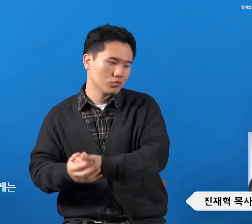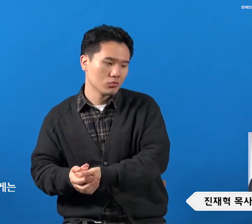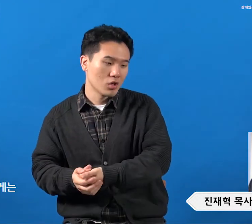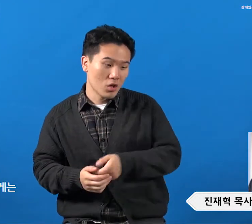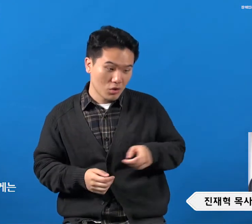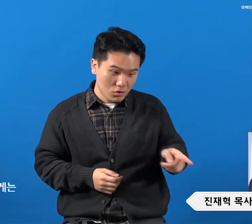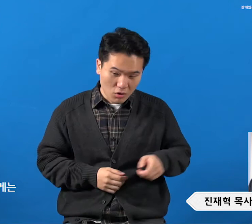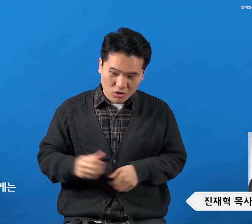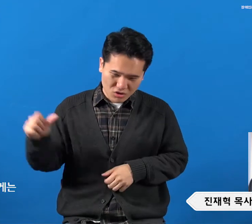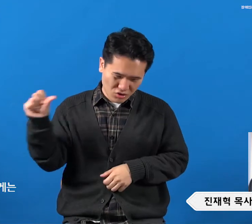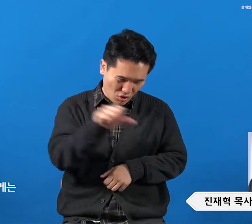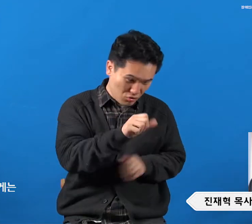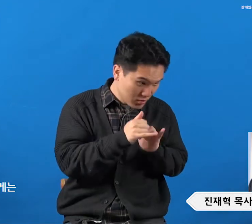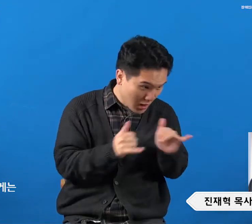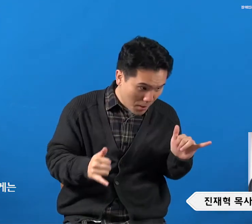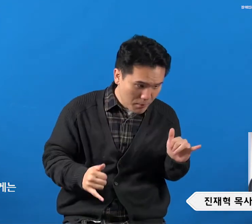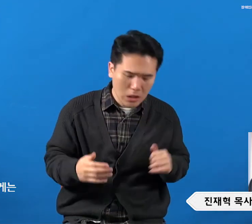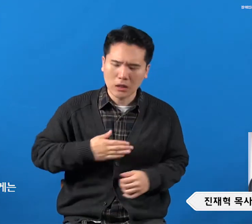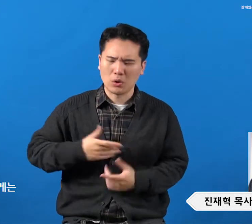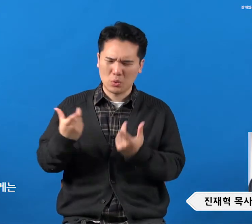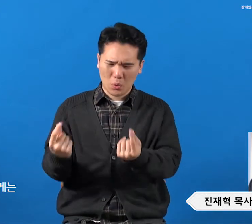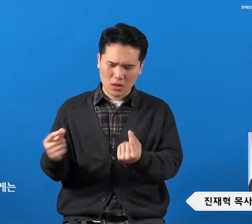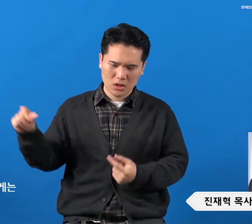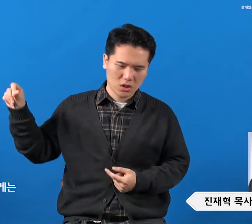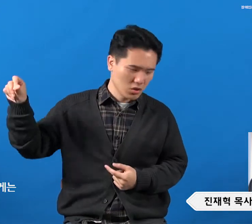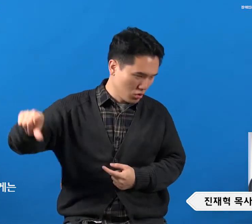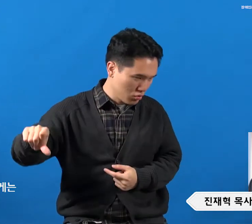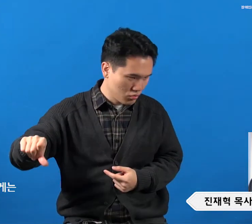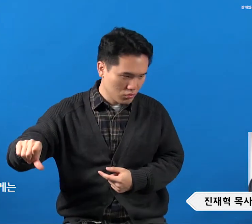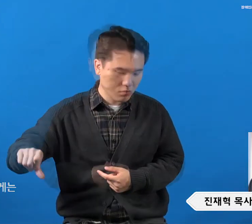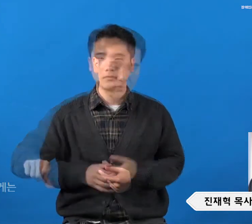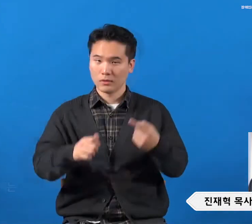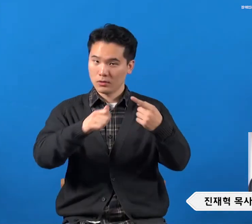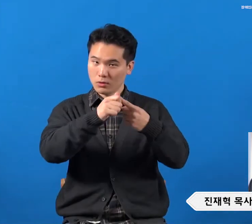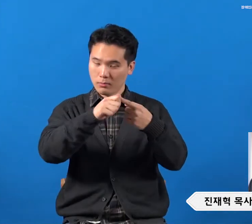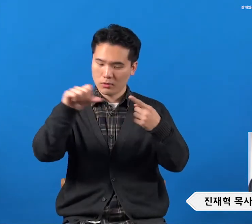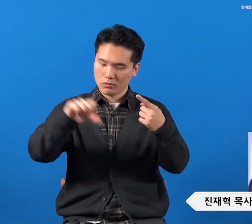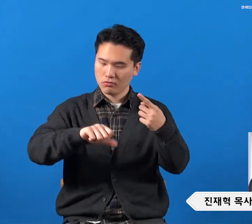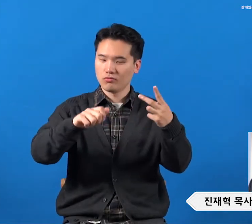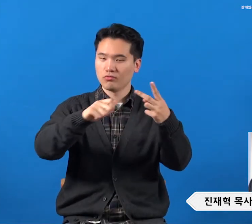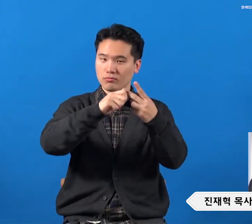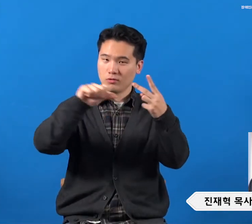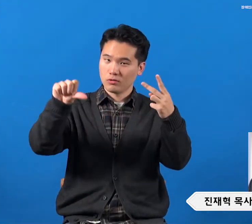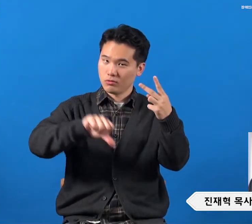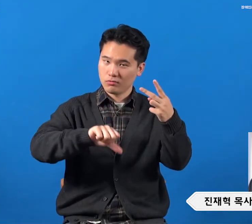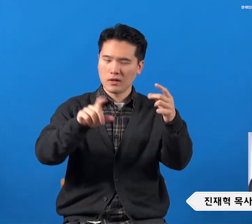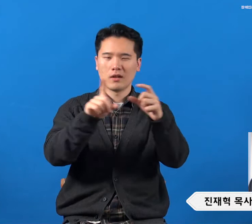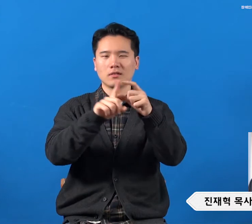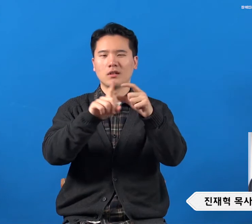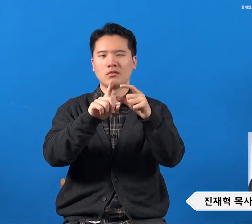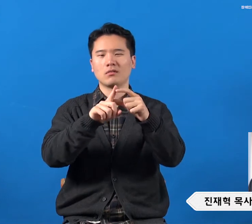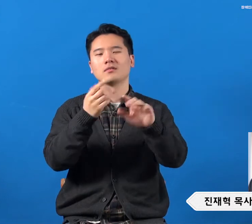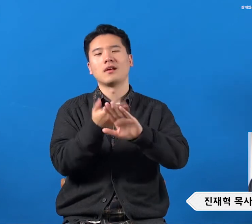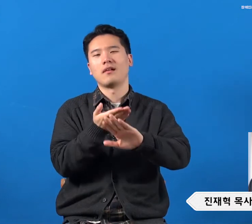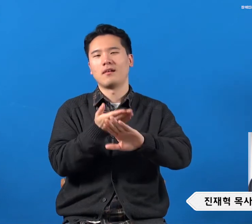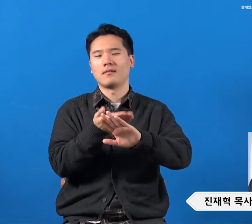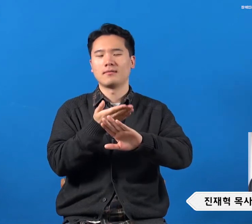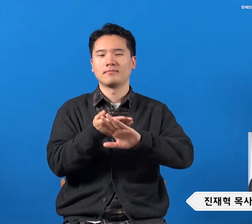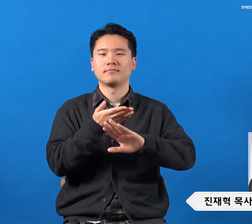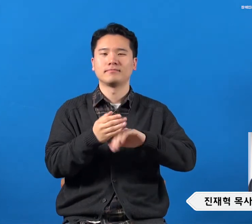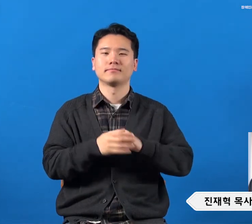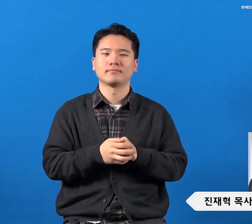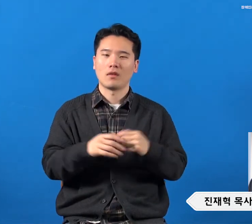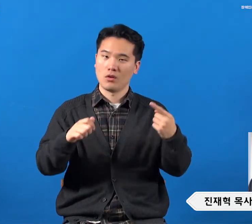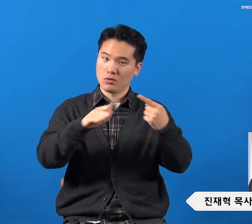내리고 너를 저주하는 자에게는 내가 저주하리니. 첫 번째 저주와 두 번째 저주는 다른